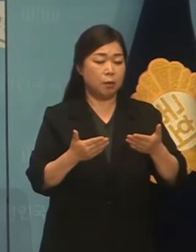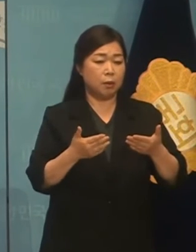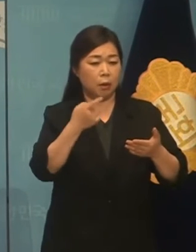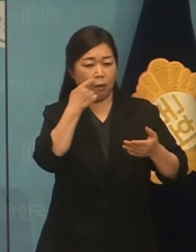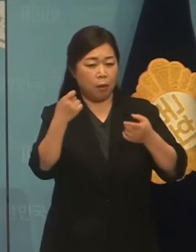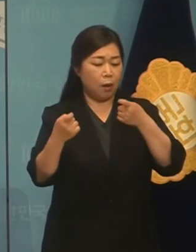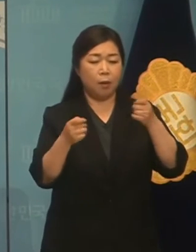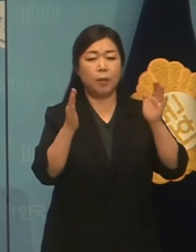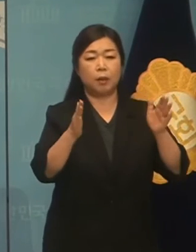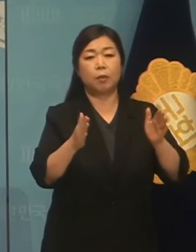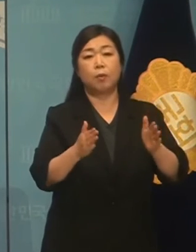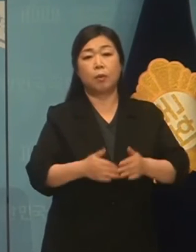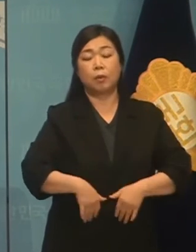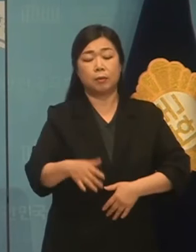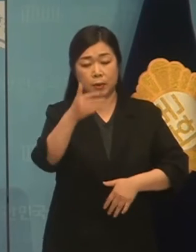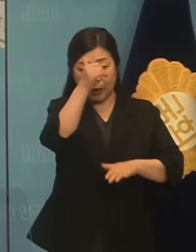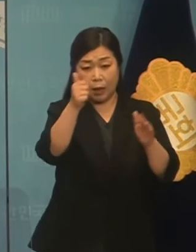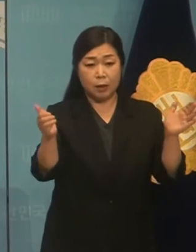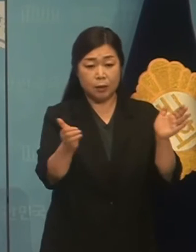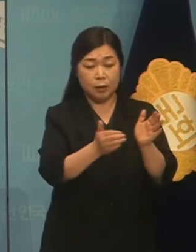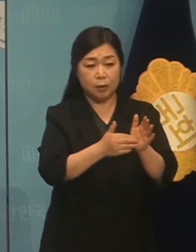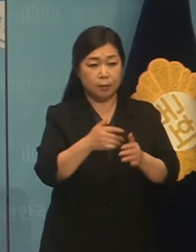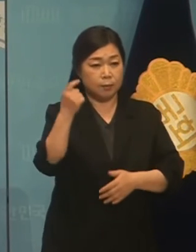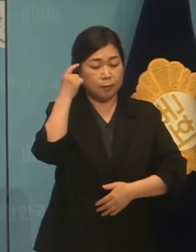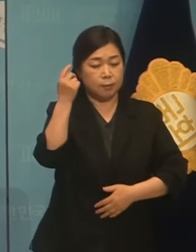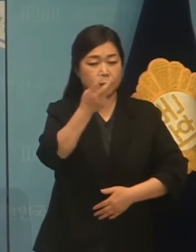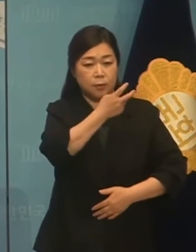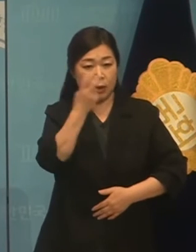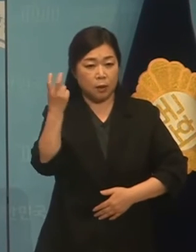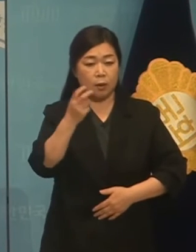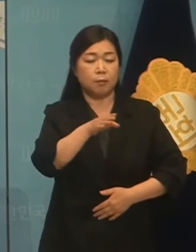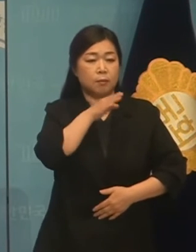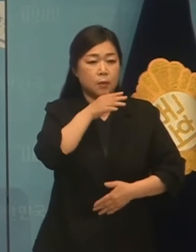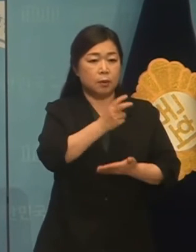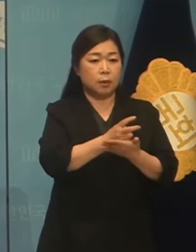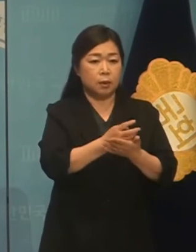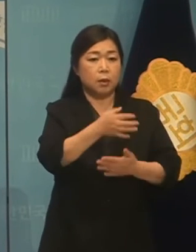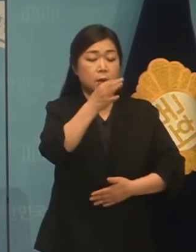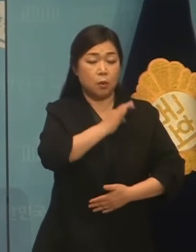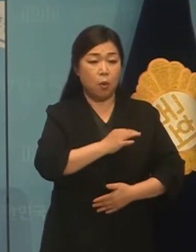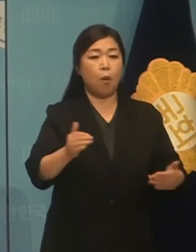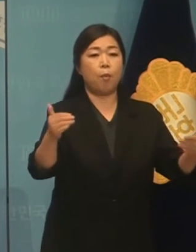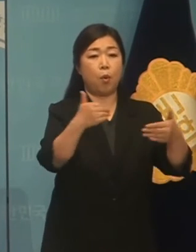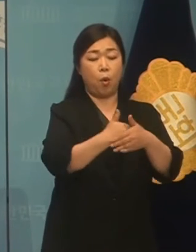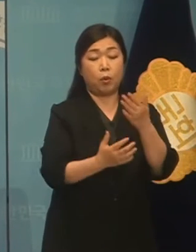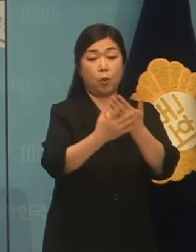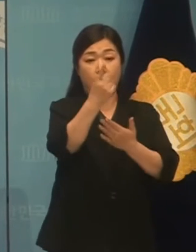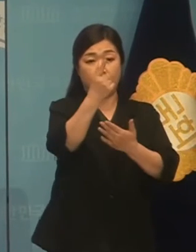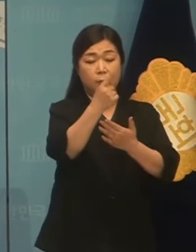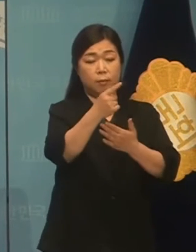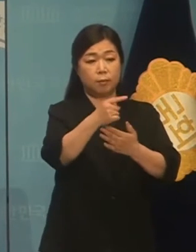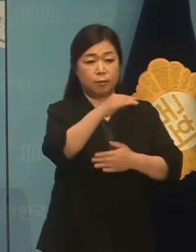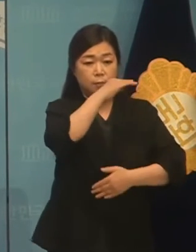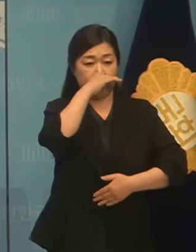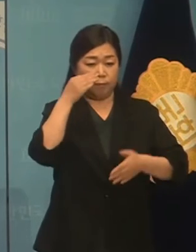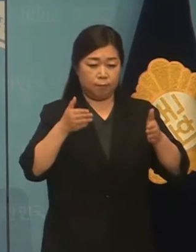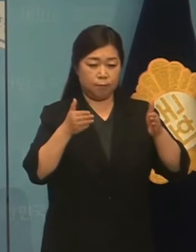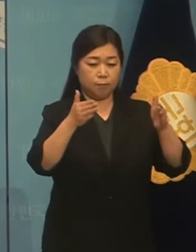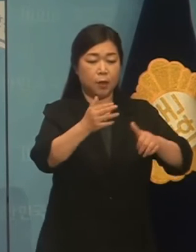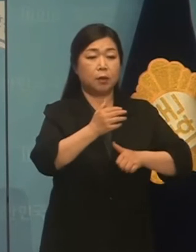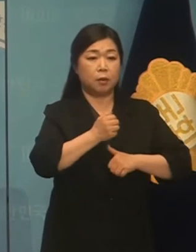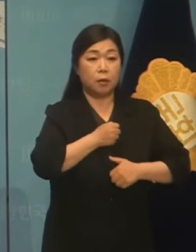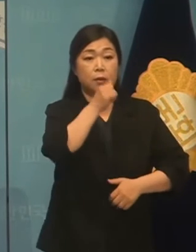물리치고 끝까지 이성과 상식, 합리와 실용, 포용과 통합의 정도를